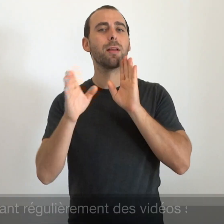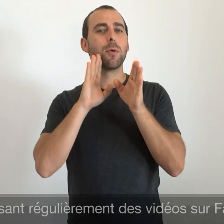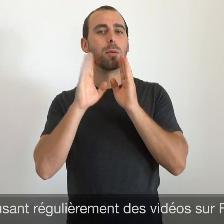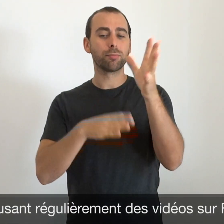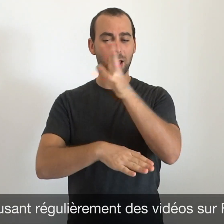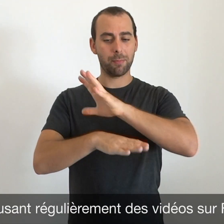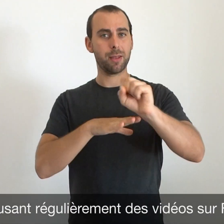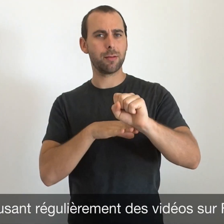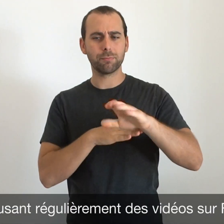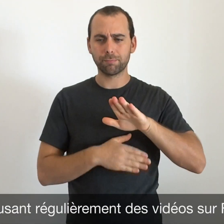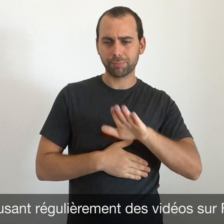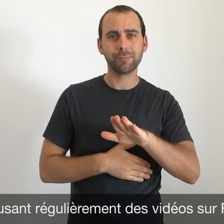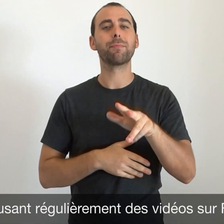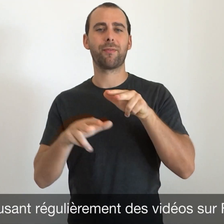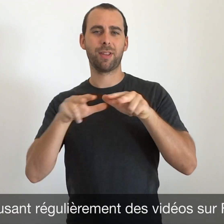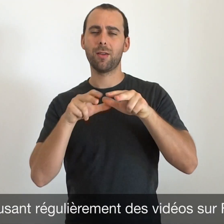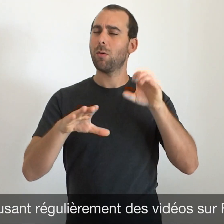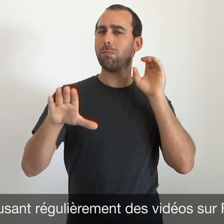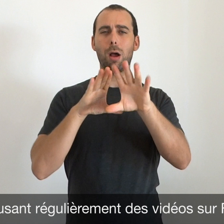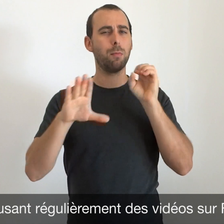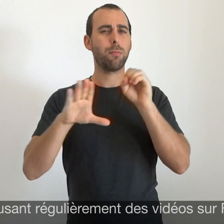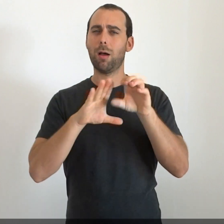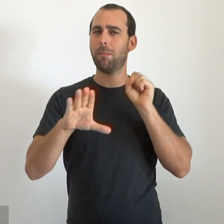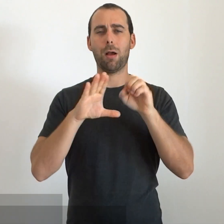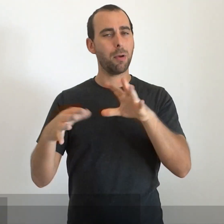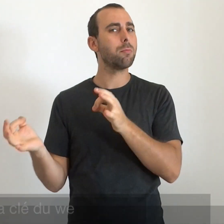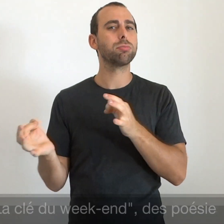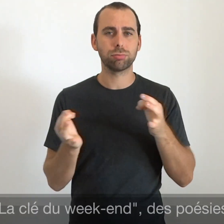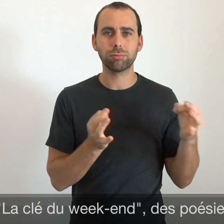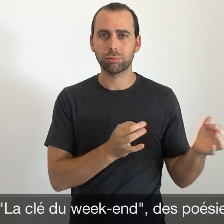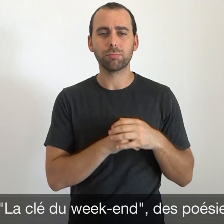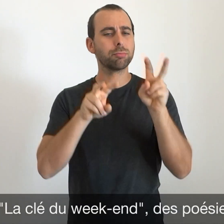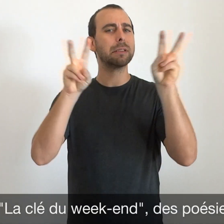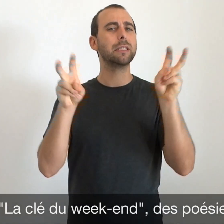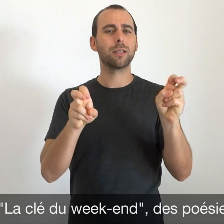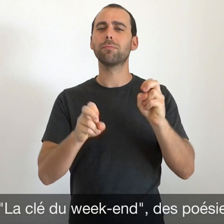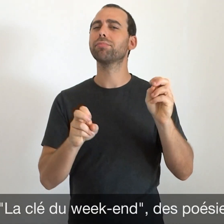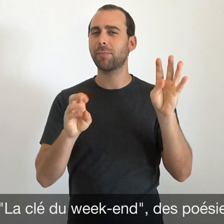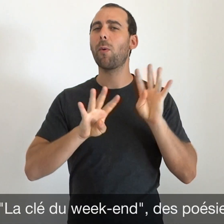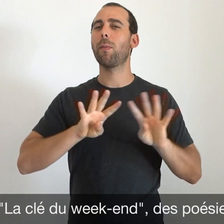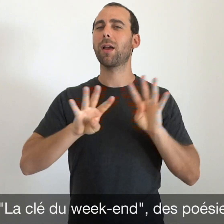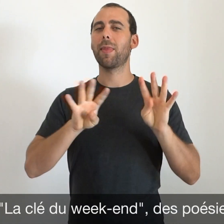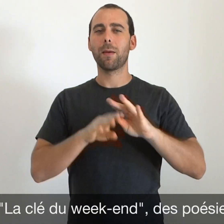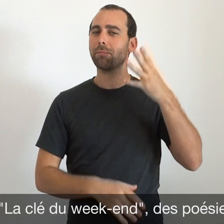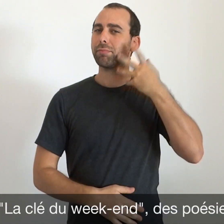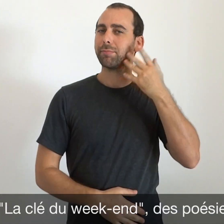En diffusant régulièrement des vidéos sur Facebook, la clé du week-end, des poésies,